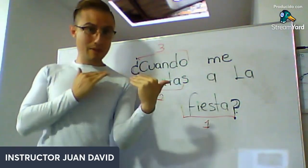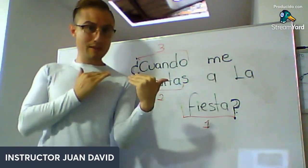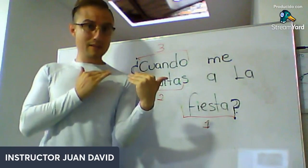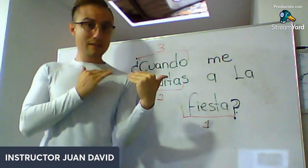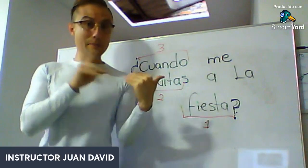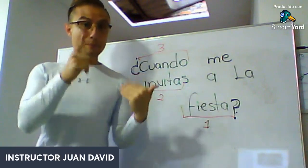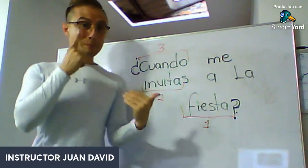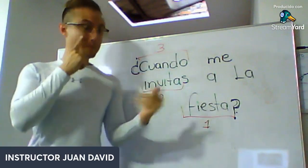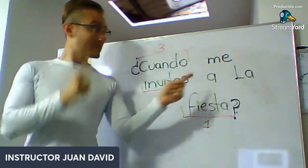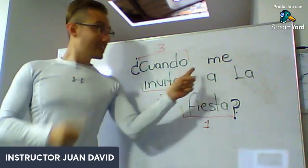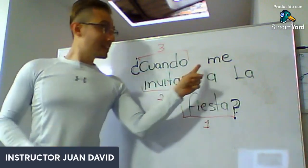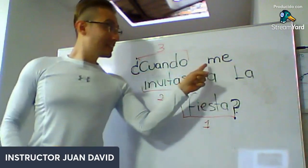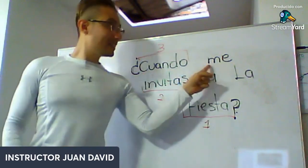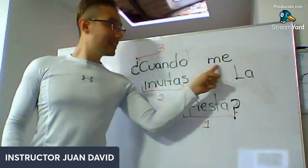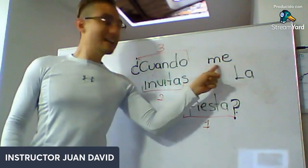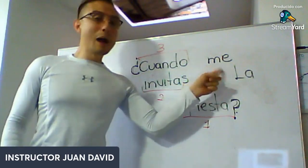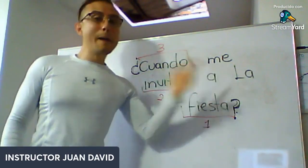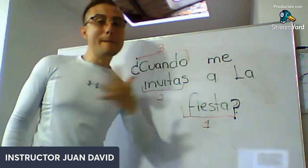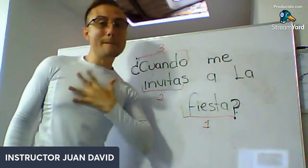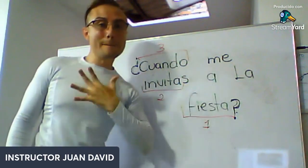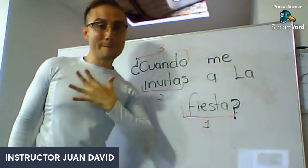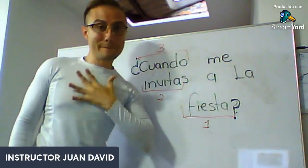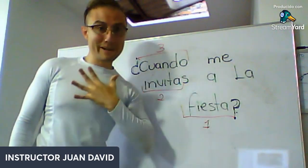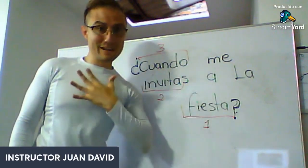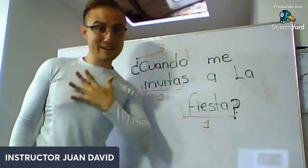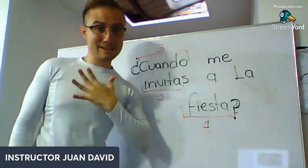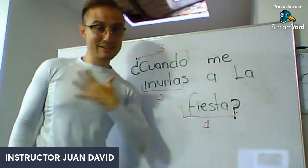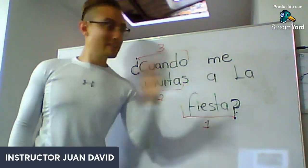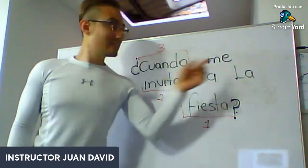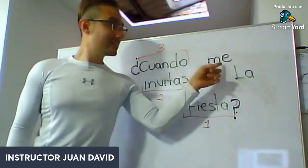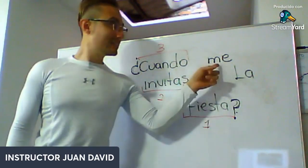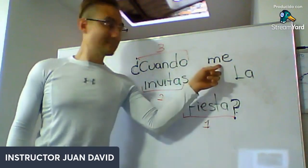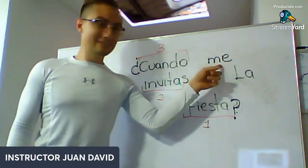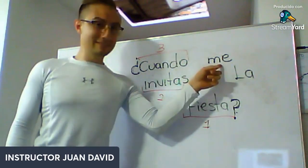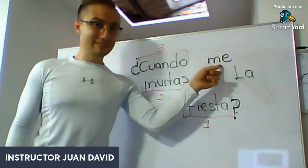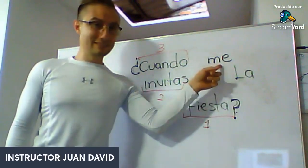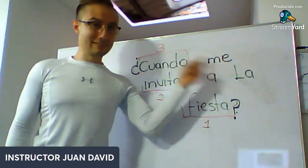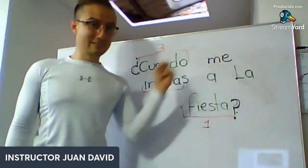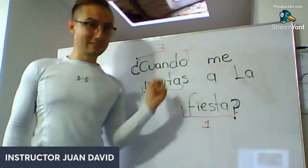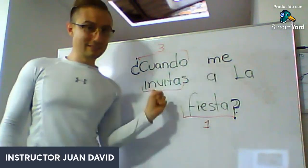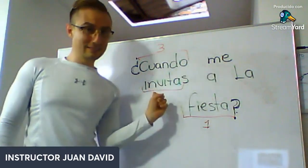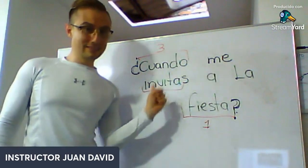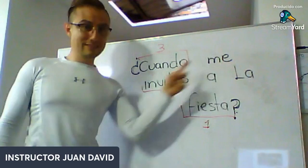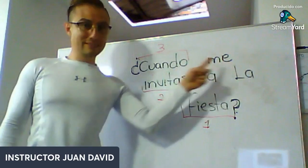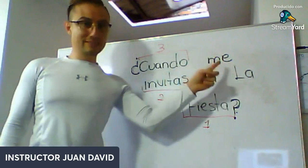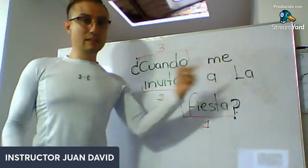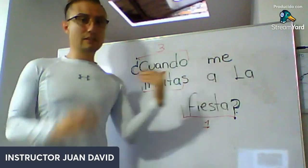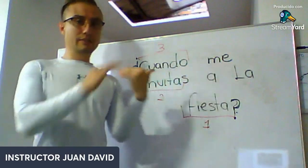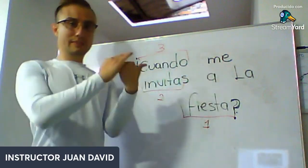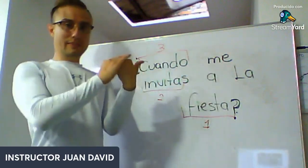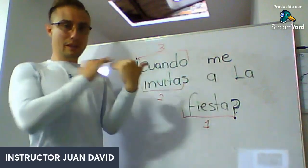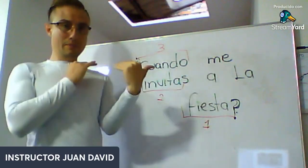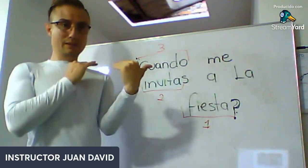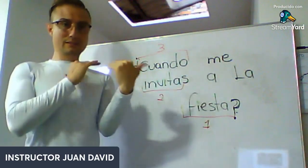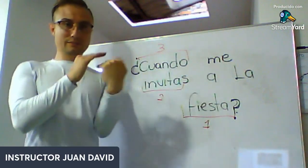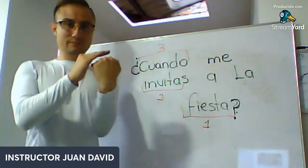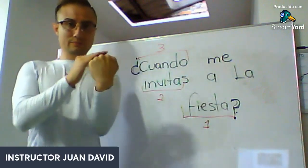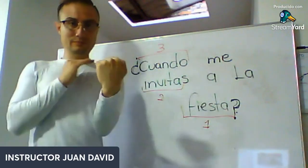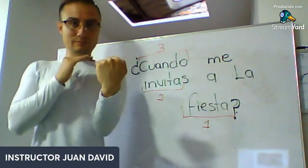segundo con invitarme pero ojo aquí porque aquí se me invitas sí y la